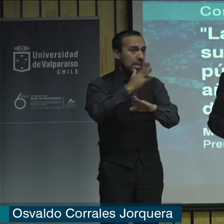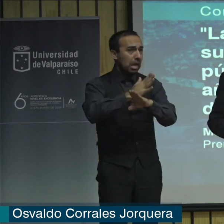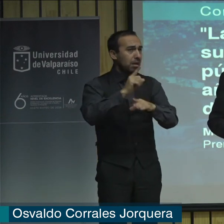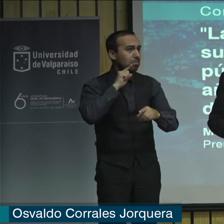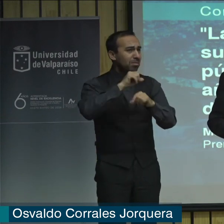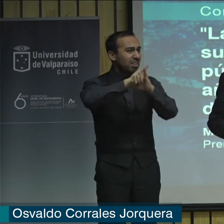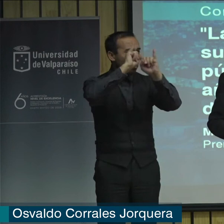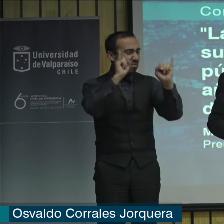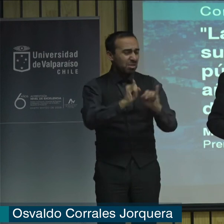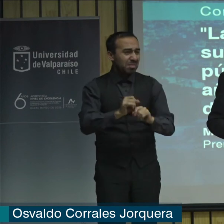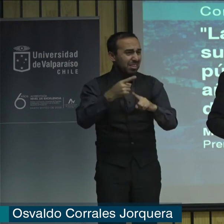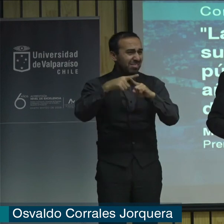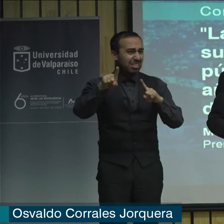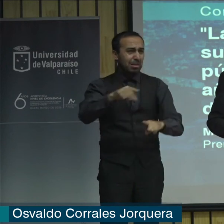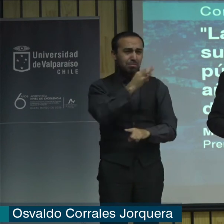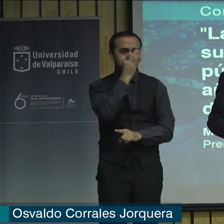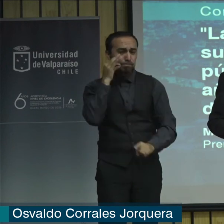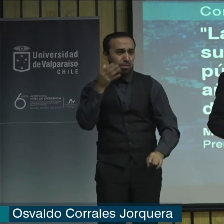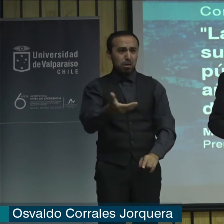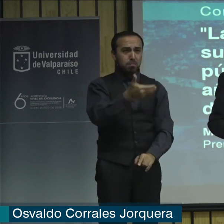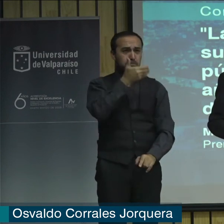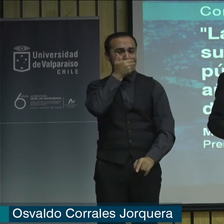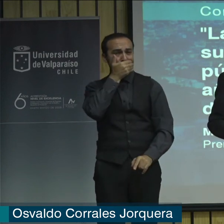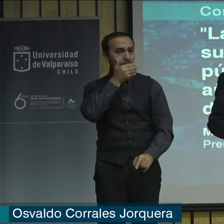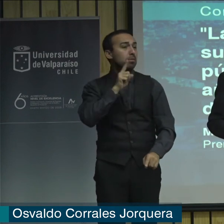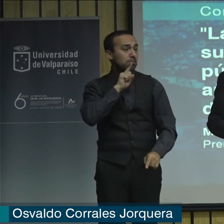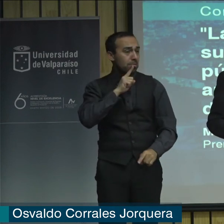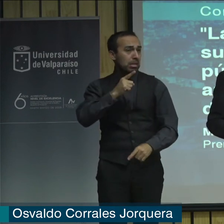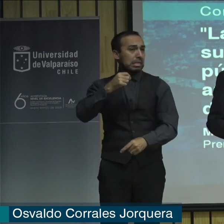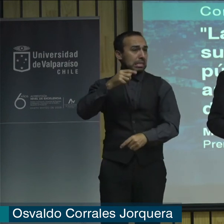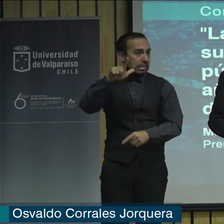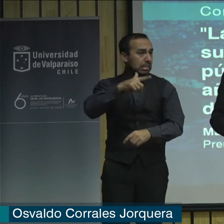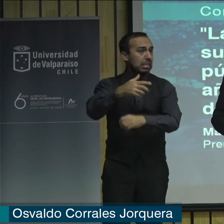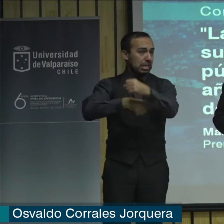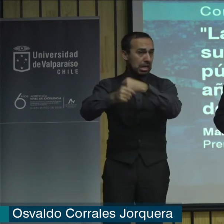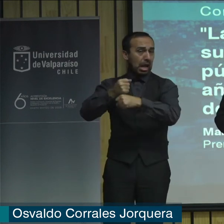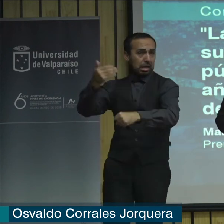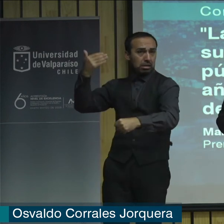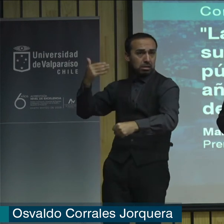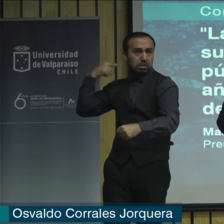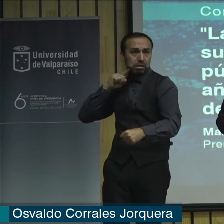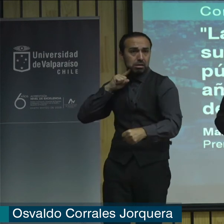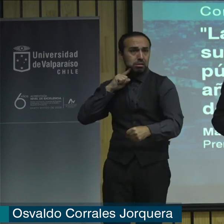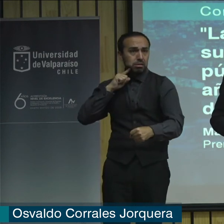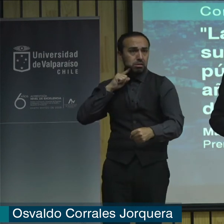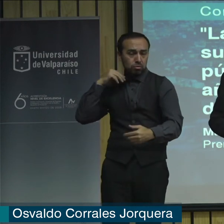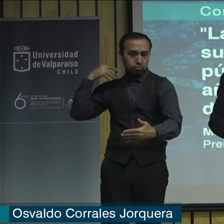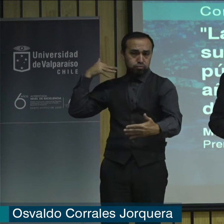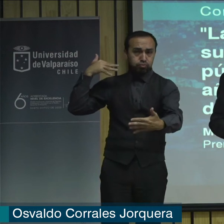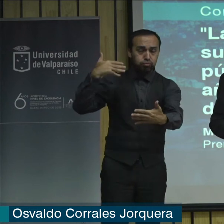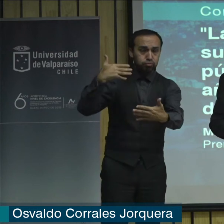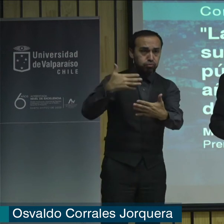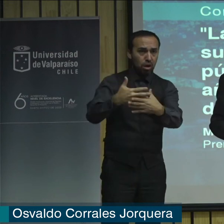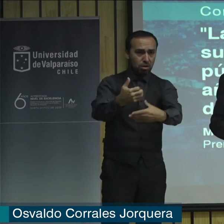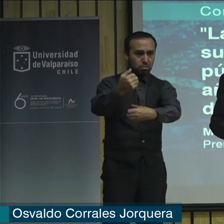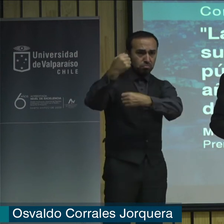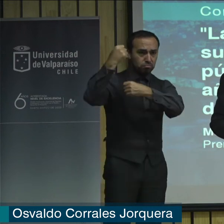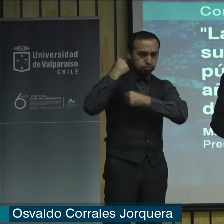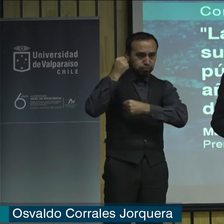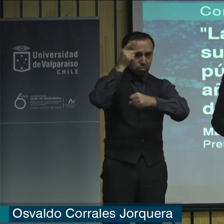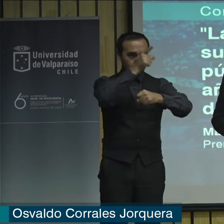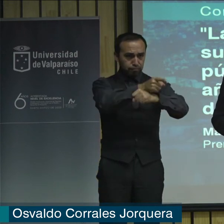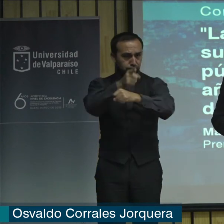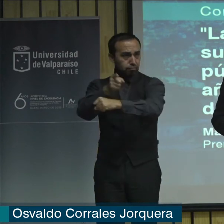diversas formas de opresión que se sucedieron por largos 17 años que se extendió la dictadura Cívico militar y que